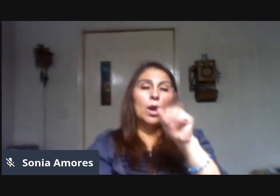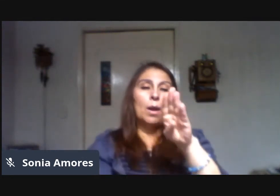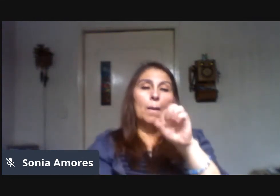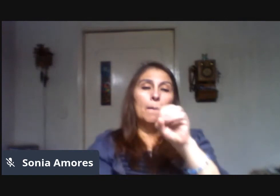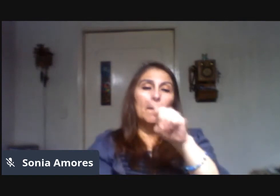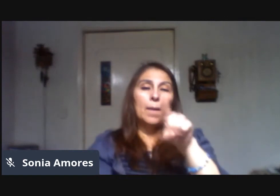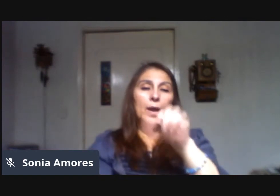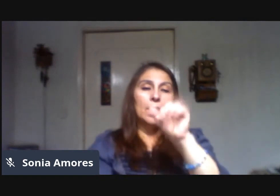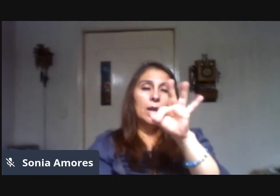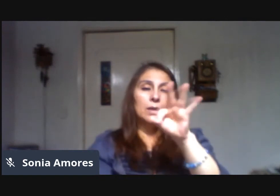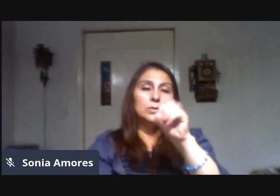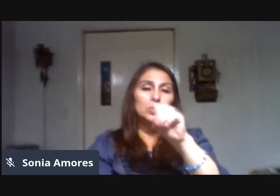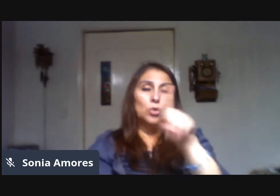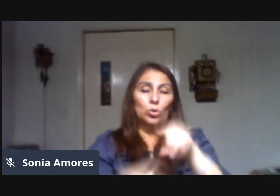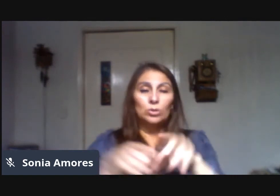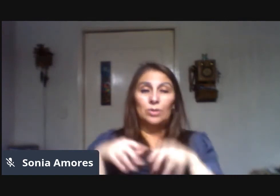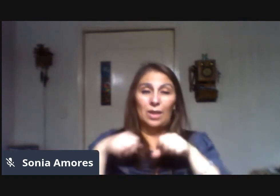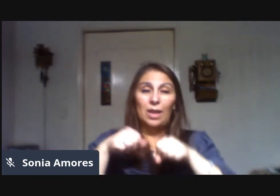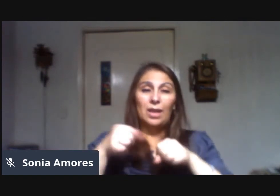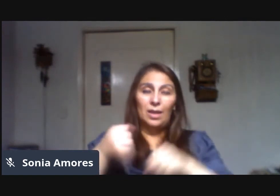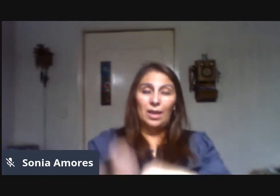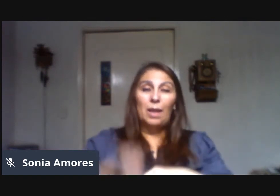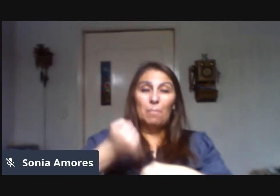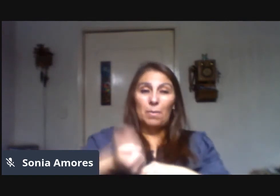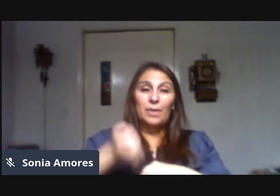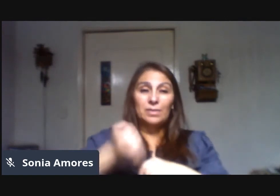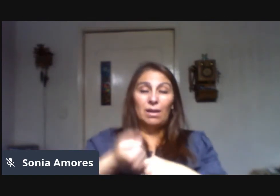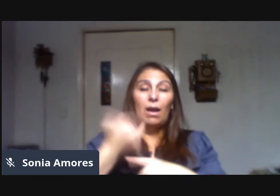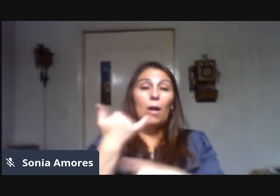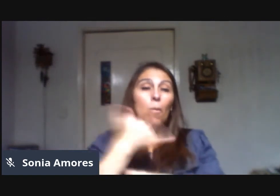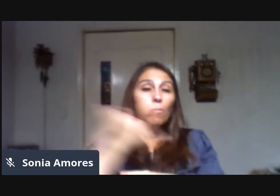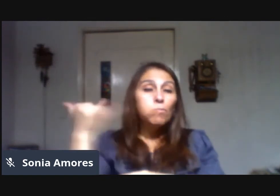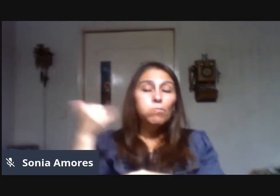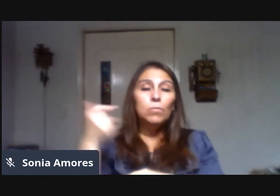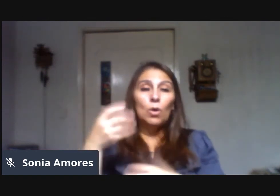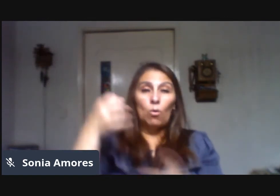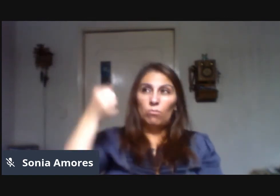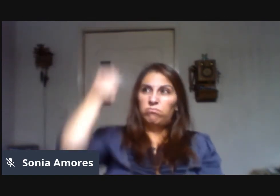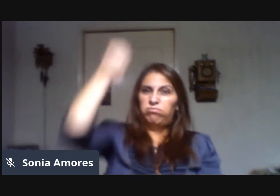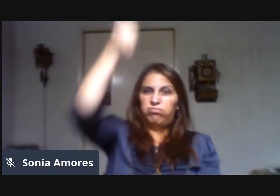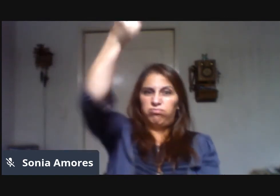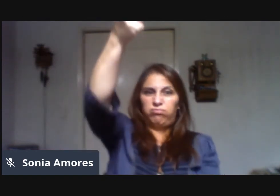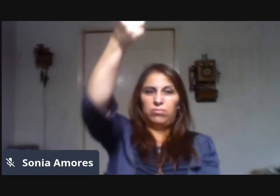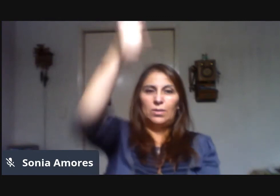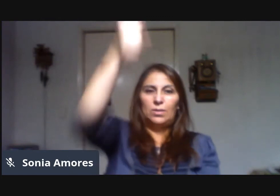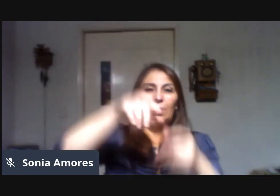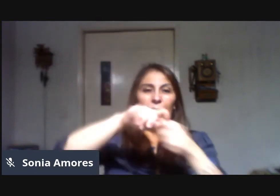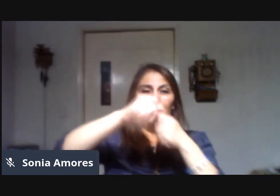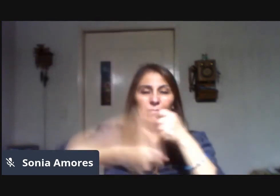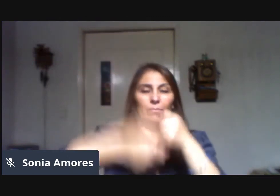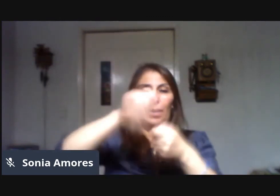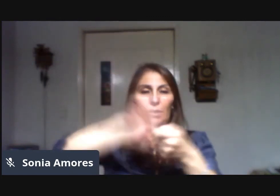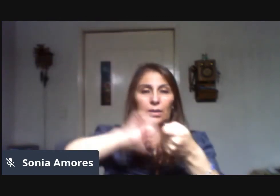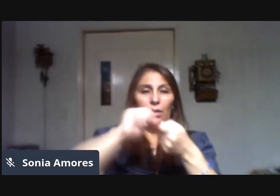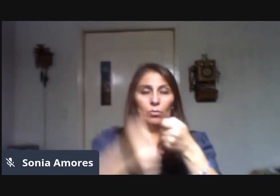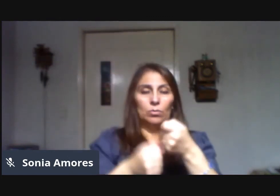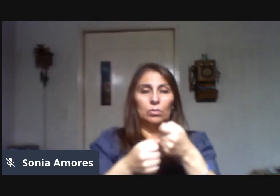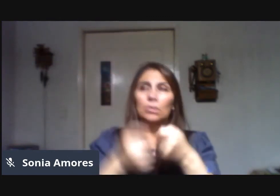al campesino le compran un racimo de plátano por 5,000 pesos y